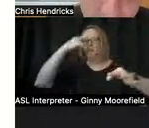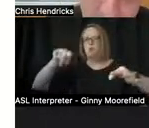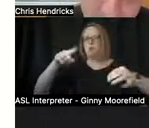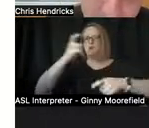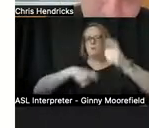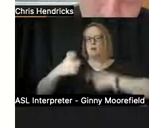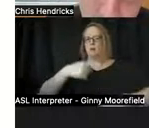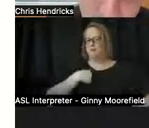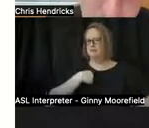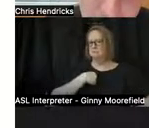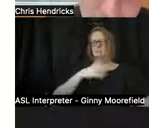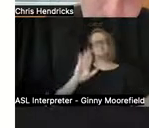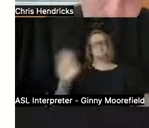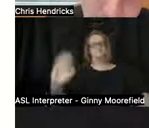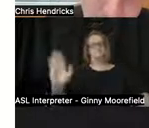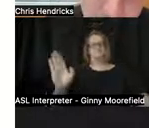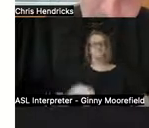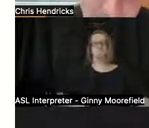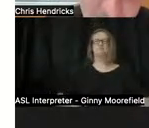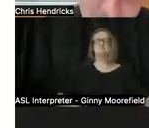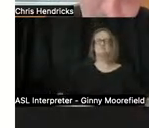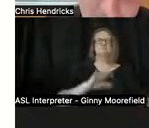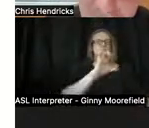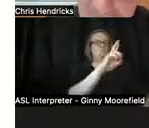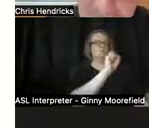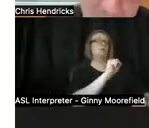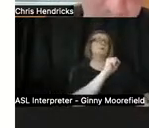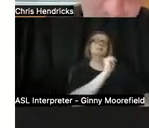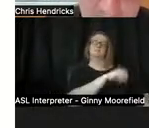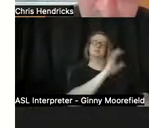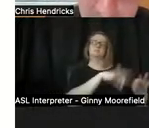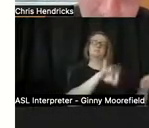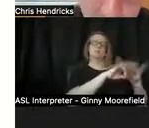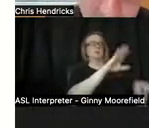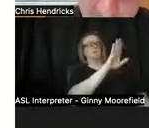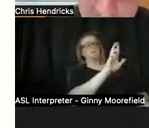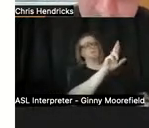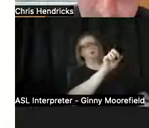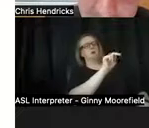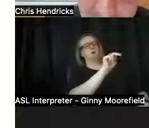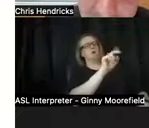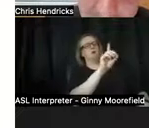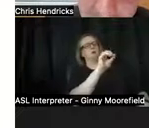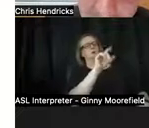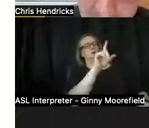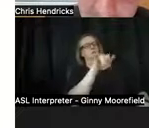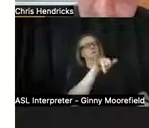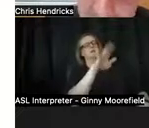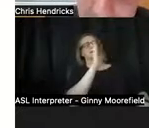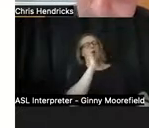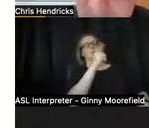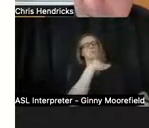es una afirmación muy poderosa una opinión muy poderosa Bryan Dolly y yo también sé que tú tienes unos pensamientos